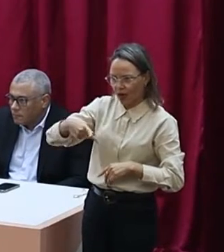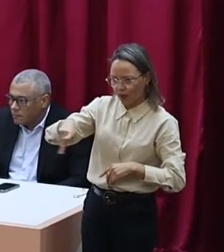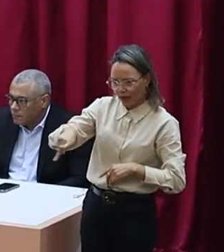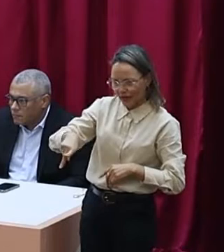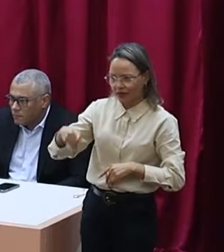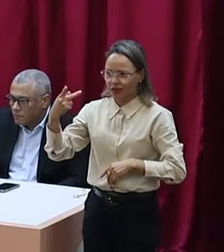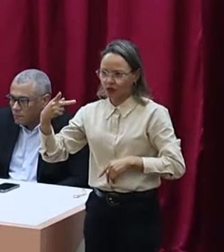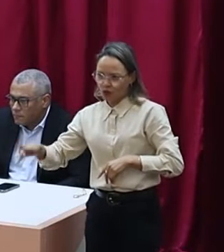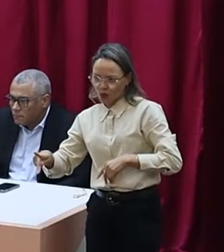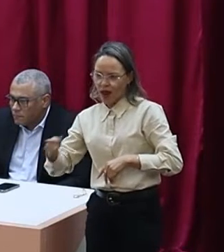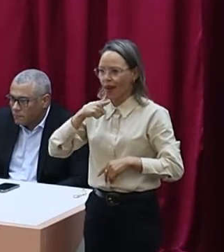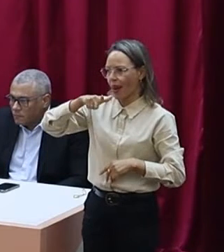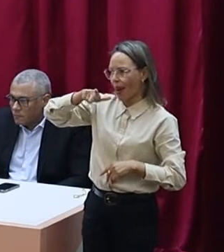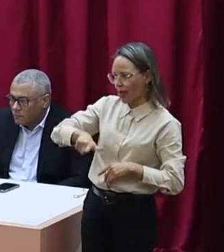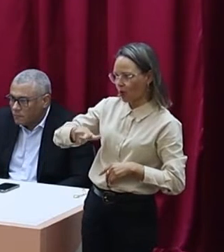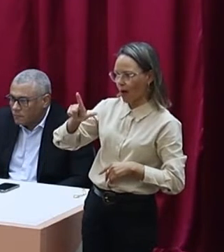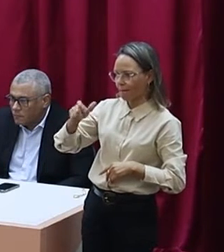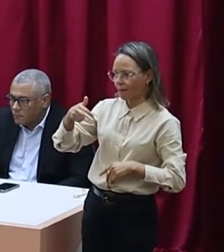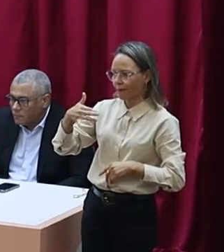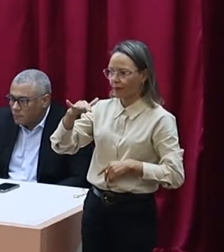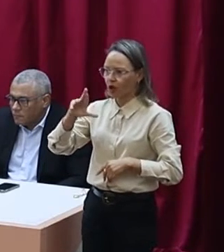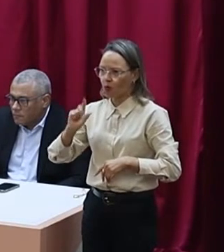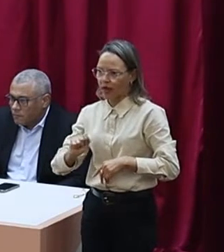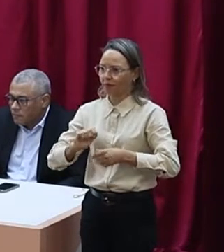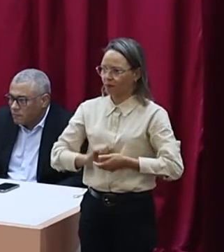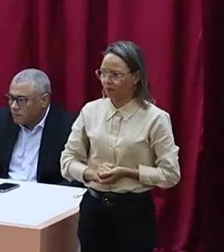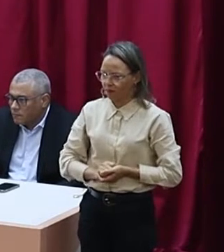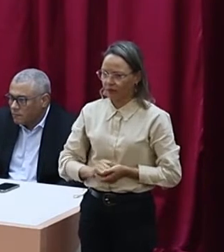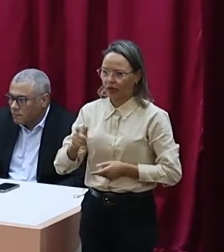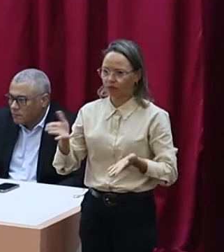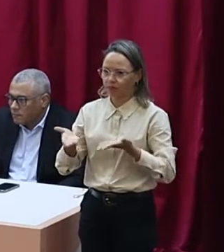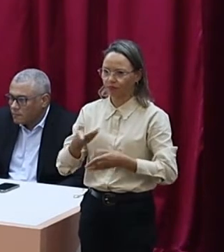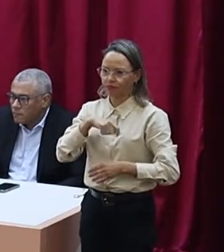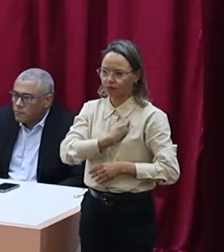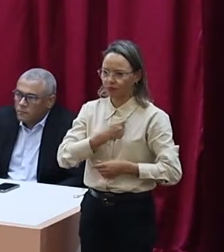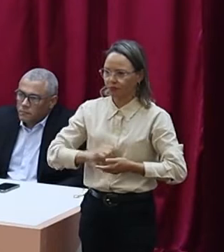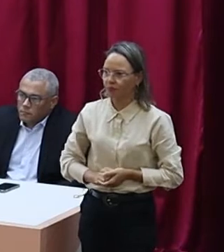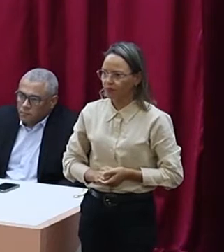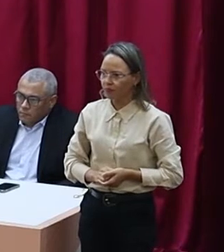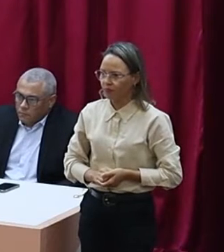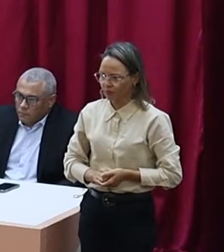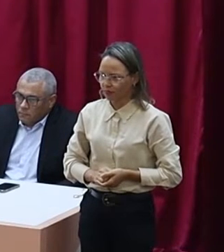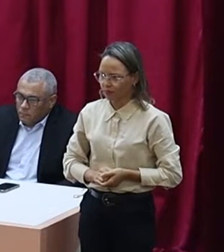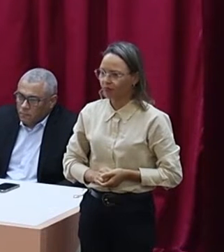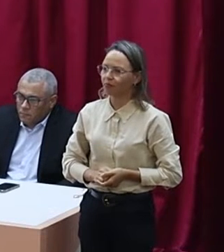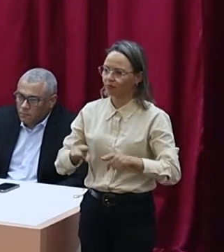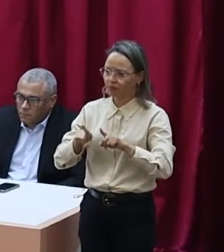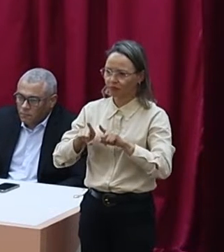lengua guaraní en Paraguay en contacto con el castellano, situación actual. Ao longo da